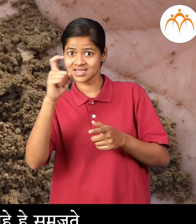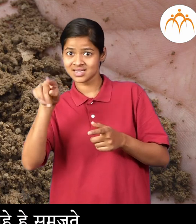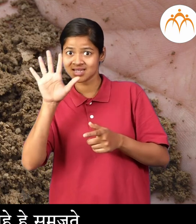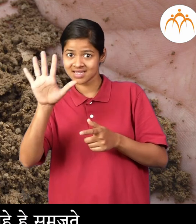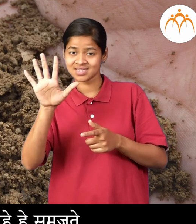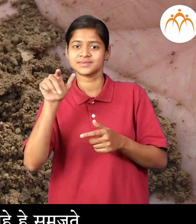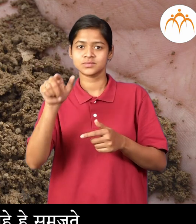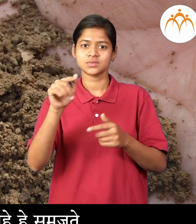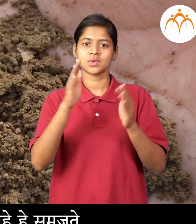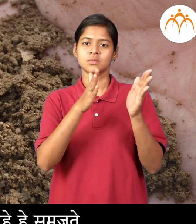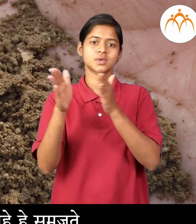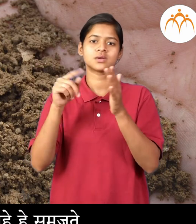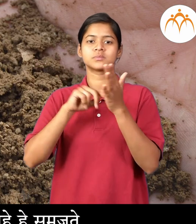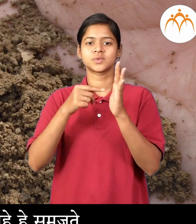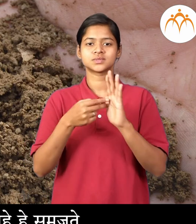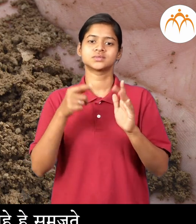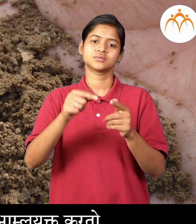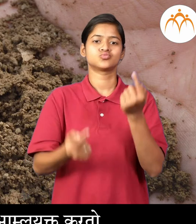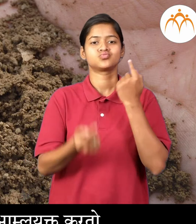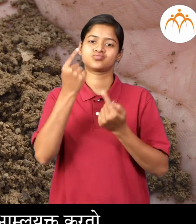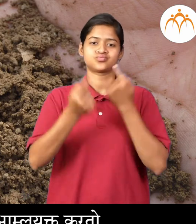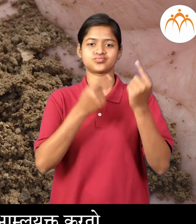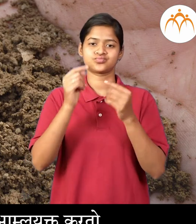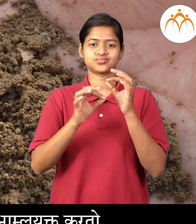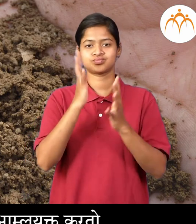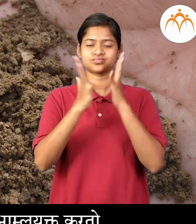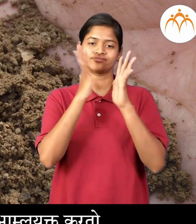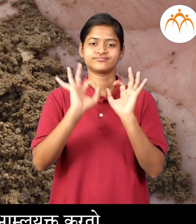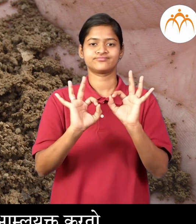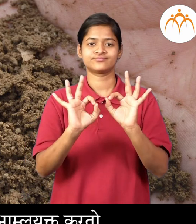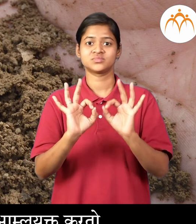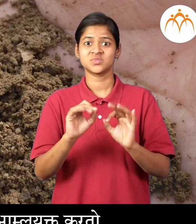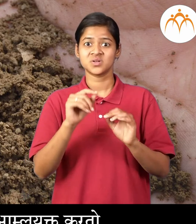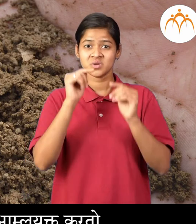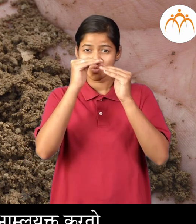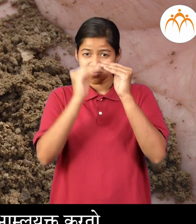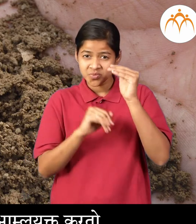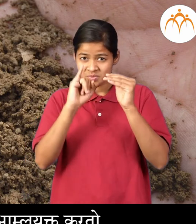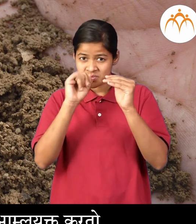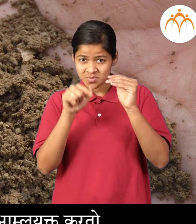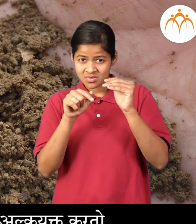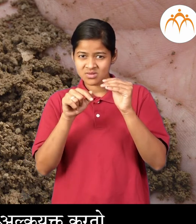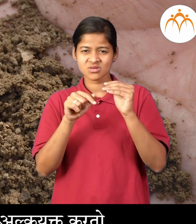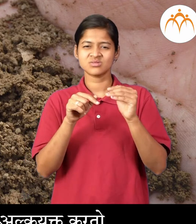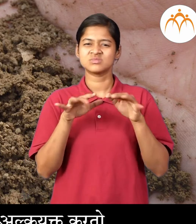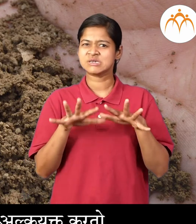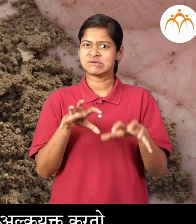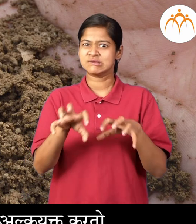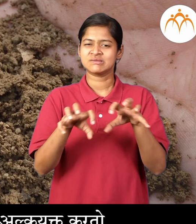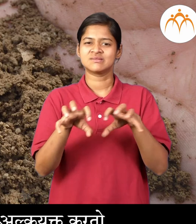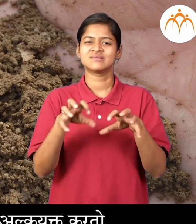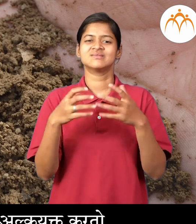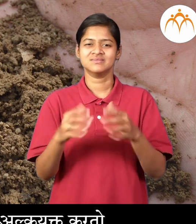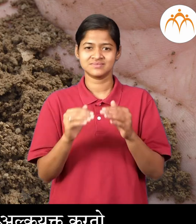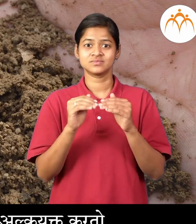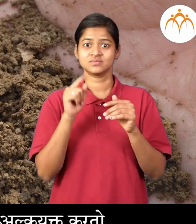सूपी काहे हे समस्त। सहापेक्षा कमी सामू मृदेला आमला युक्त करतो। सहापेक्षा जास्त